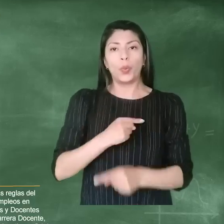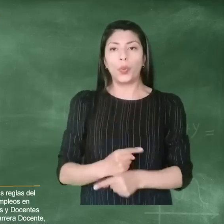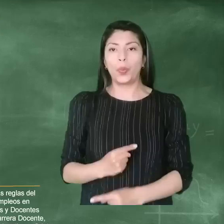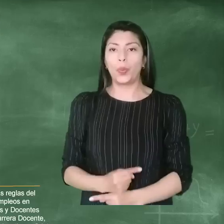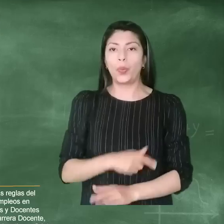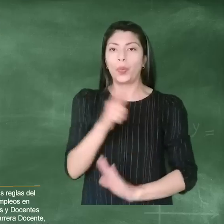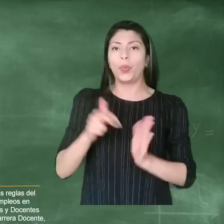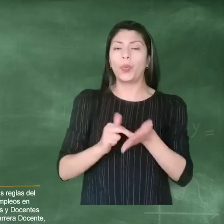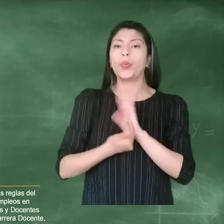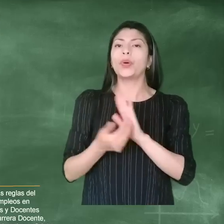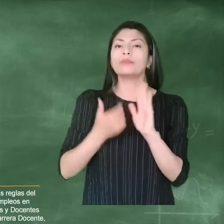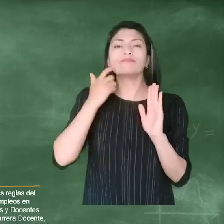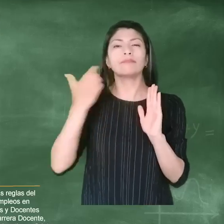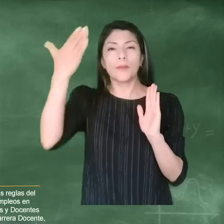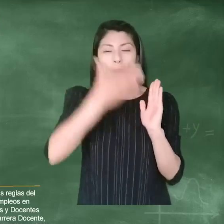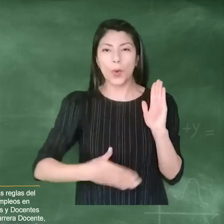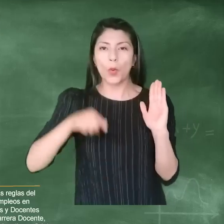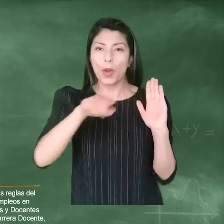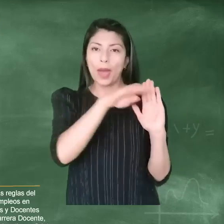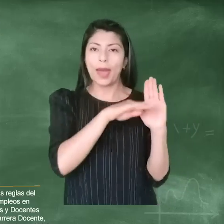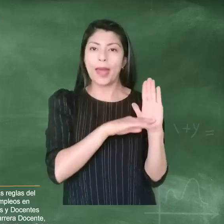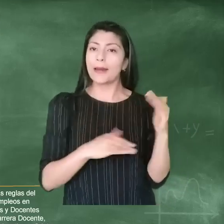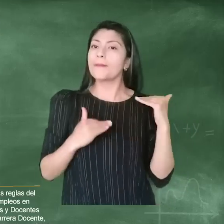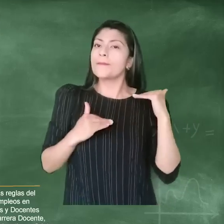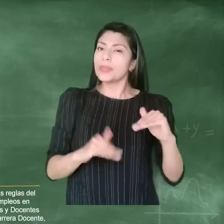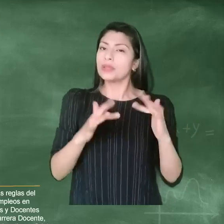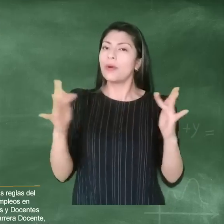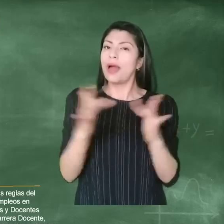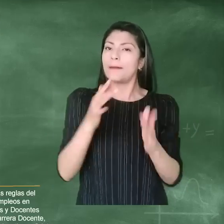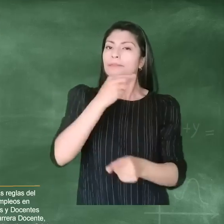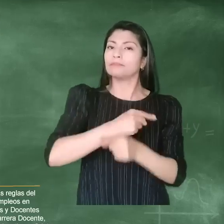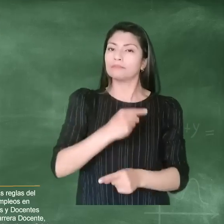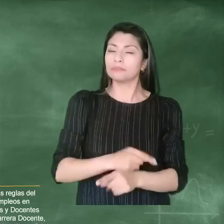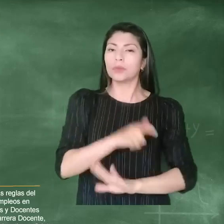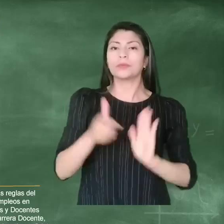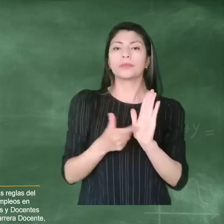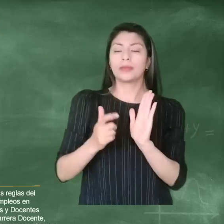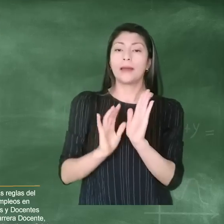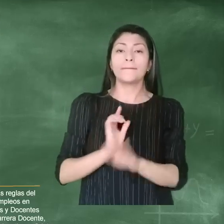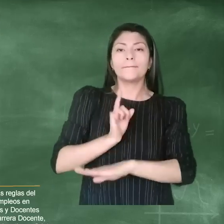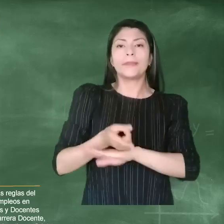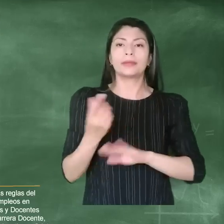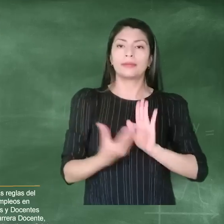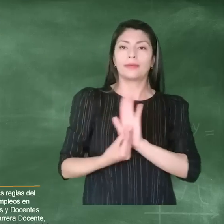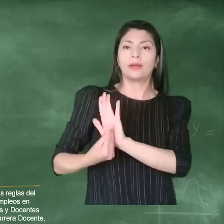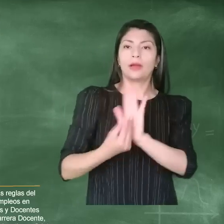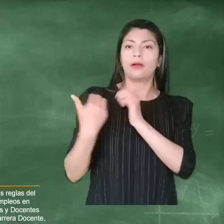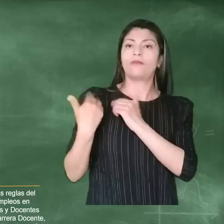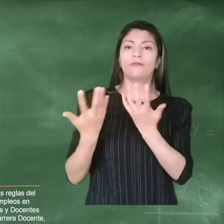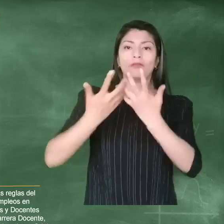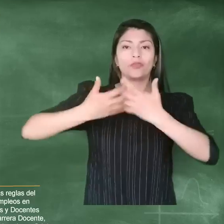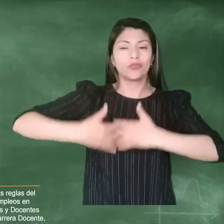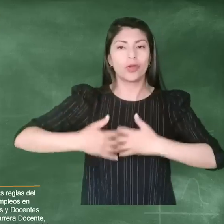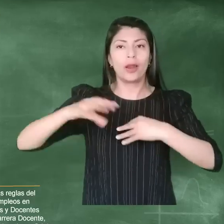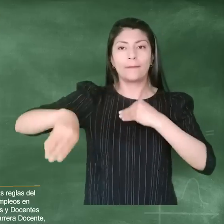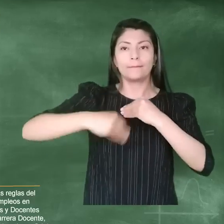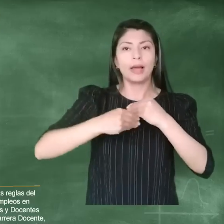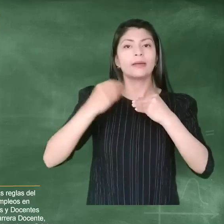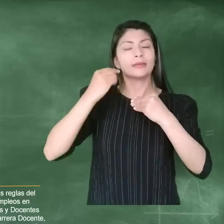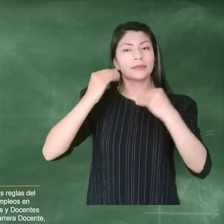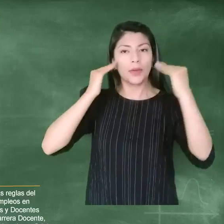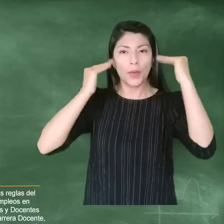requisitos mínimos. La verificación del cumplimiento de los requisitos mínimos exigidos en el Manual de